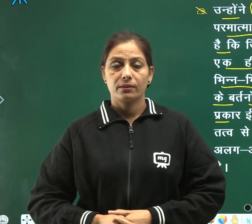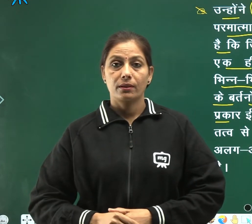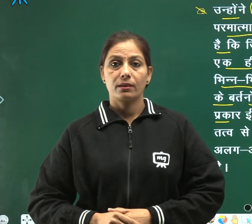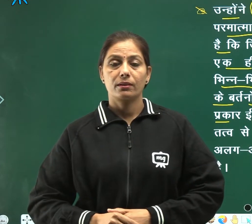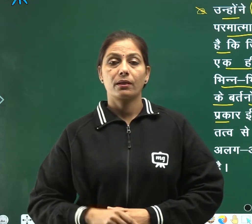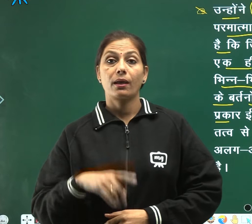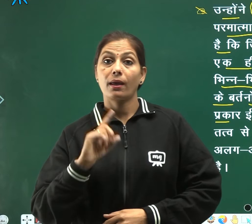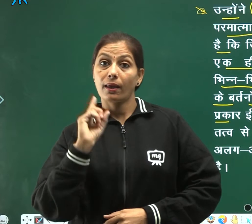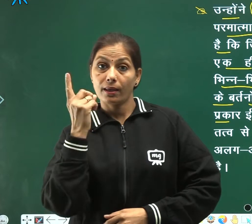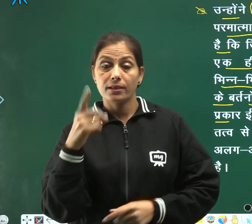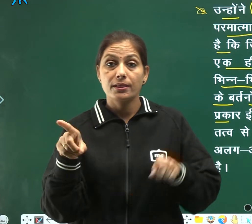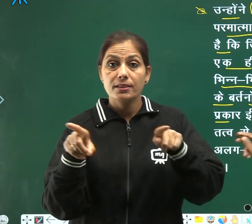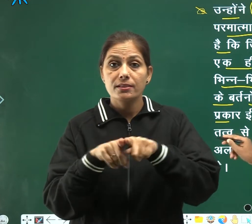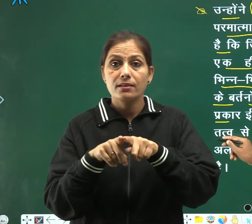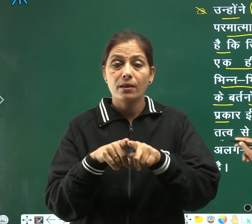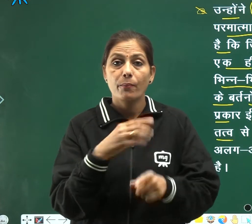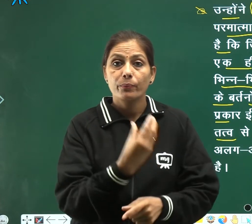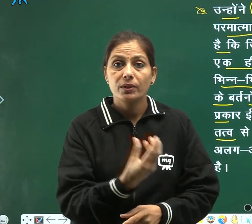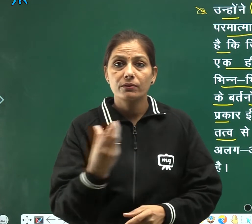एक ही तत्व से